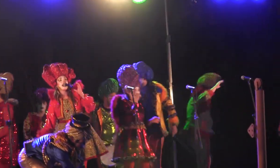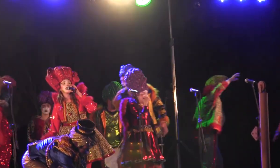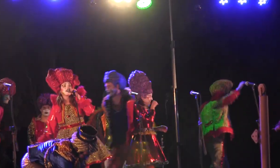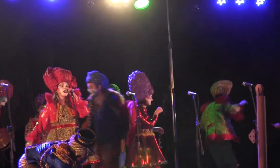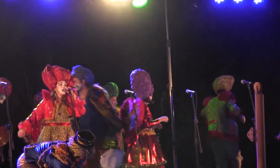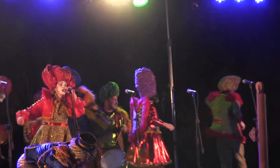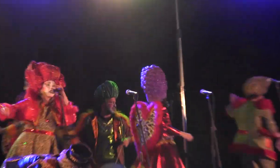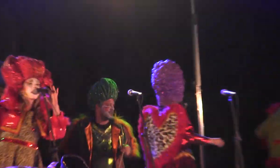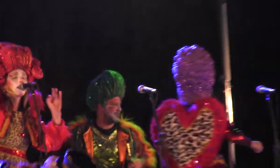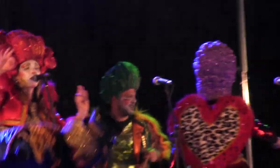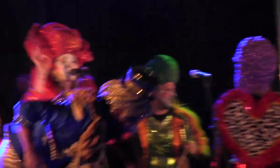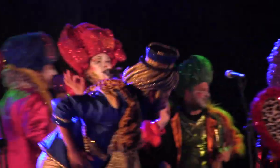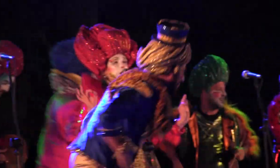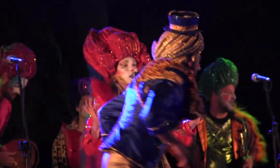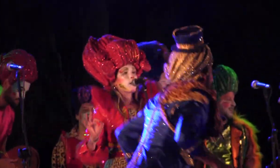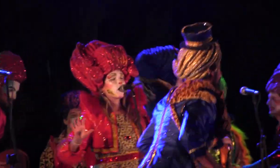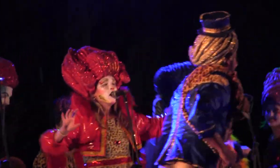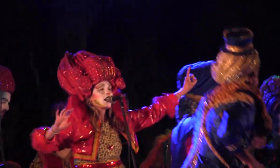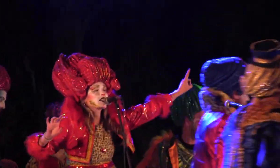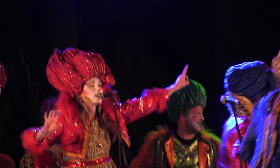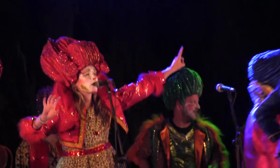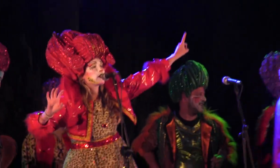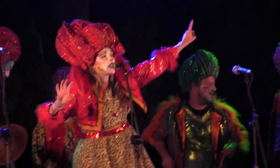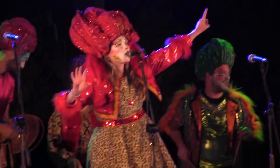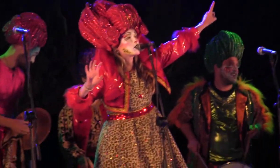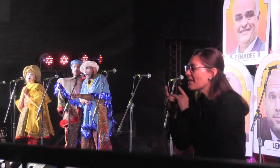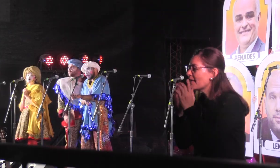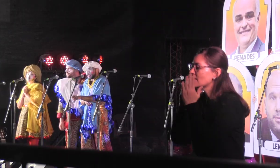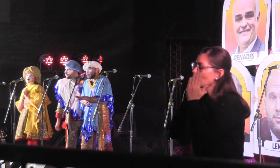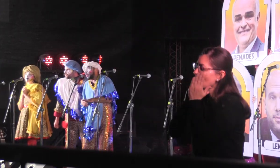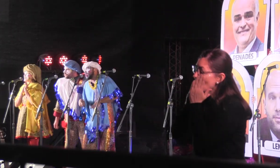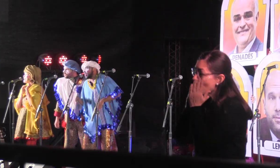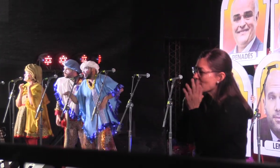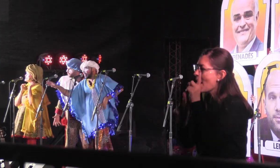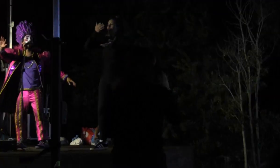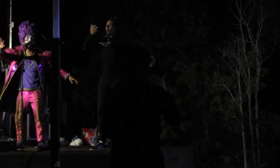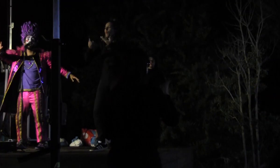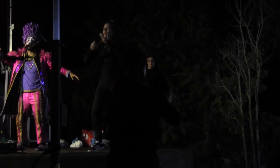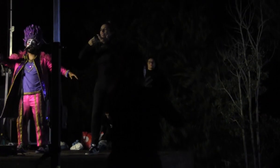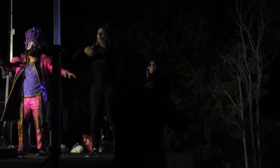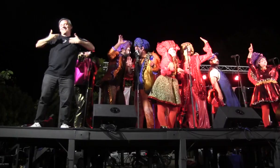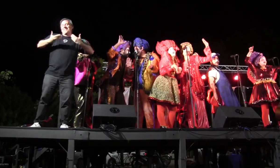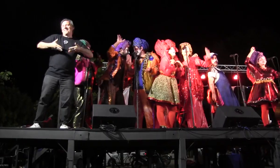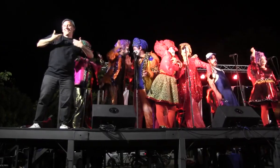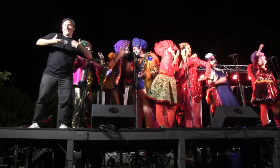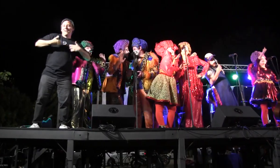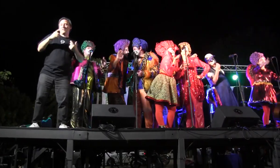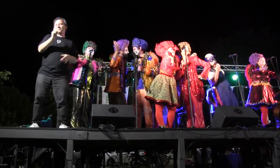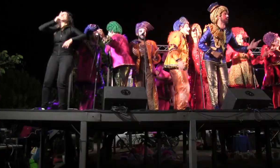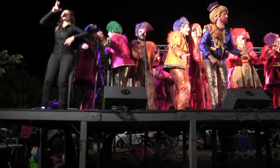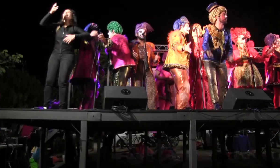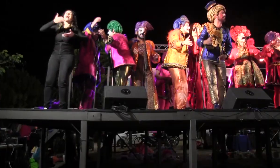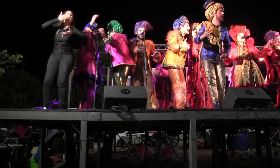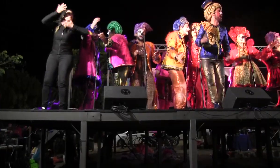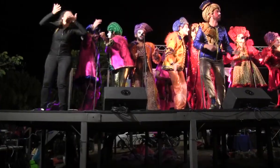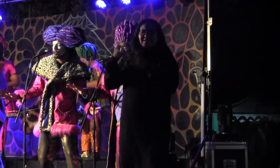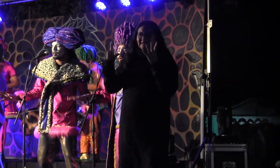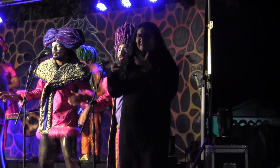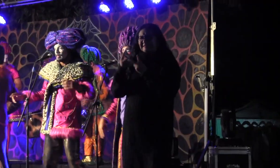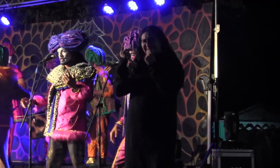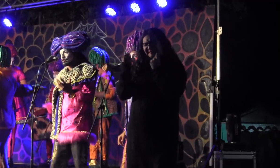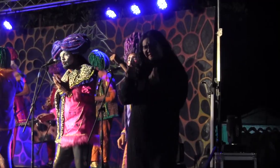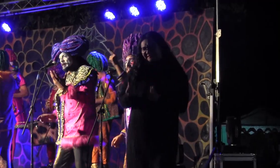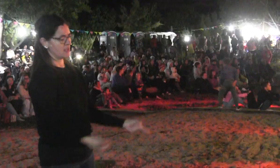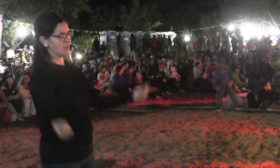Queremos contarles que este año gente grande cuenta con un equipo que está interpretando nuestro espectáculo en lengua de señas y eso hace que nuestro espectáculo sea accesible para